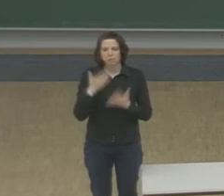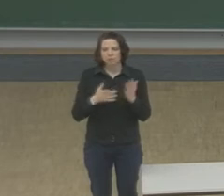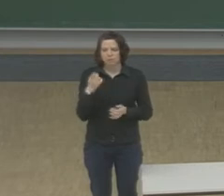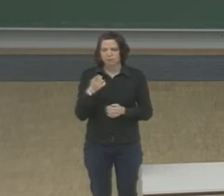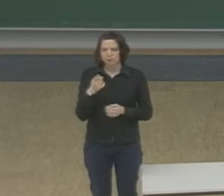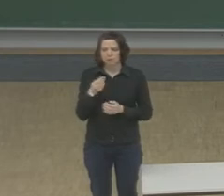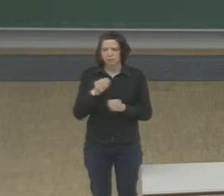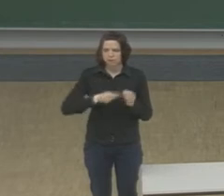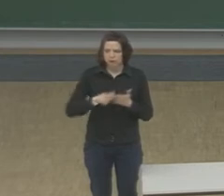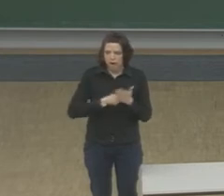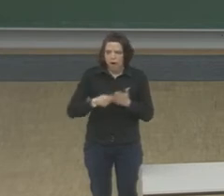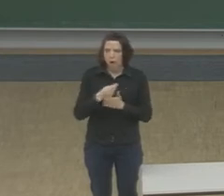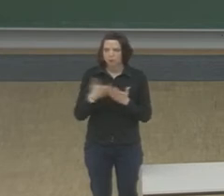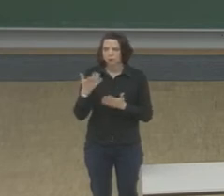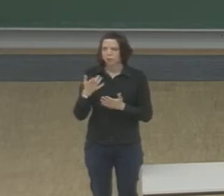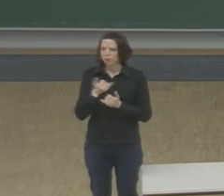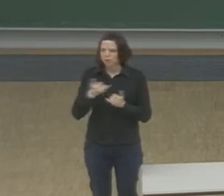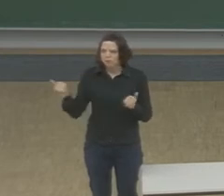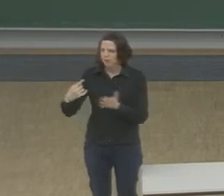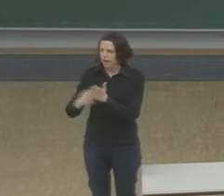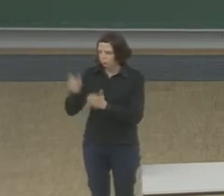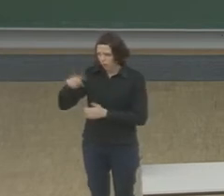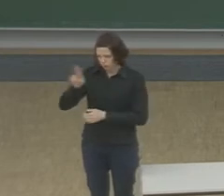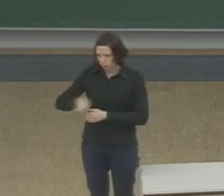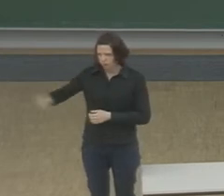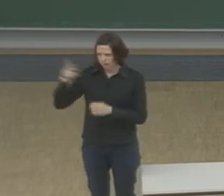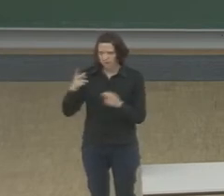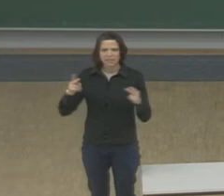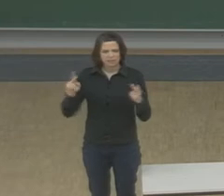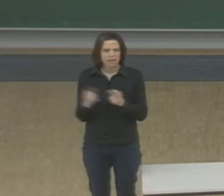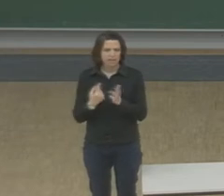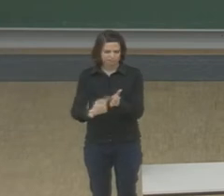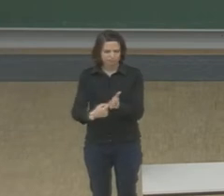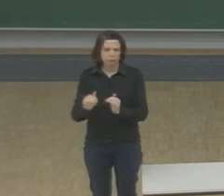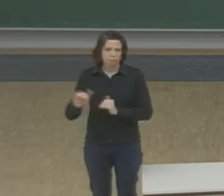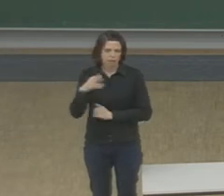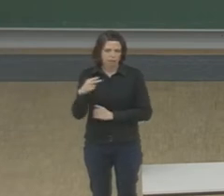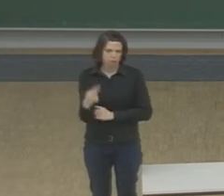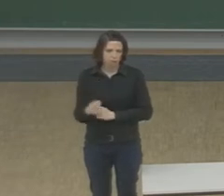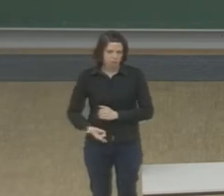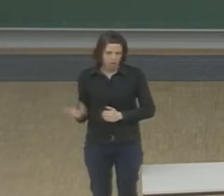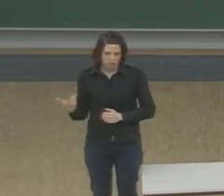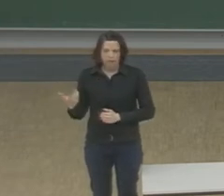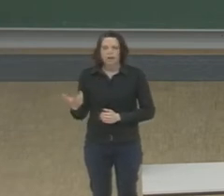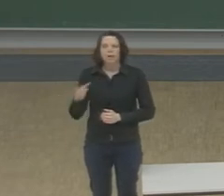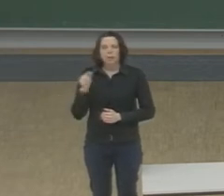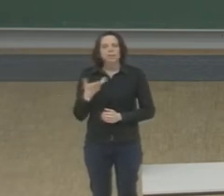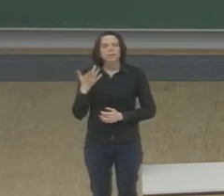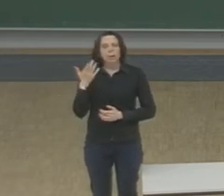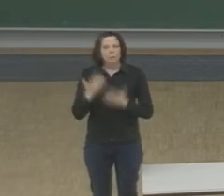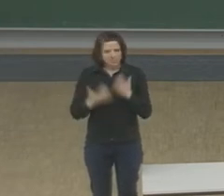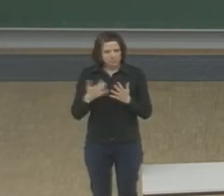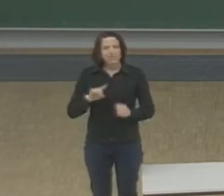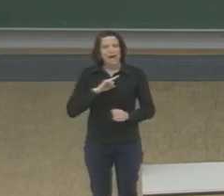hinter die Ansprüche der Universität laut wird. Mit der zunehmenden Etablierung der Mathematik als